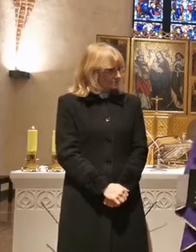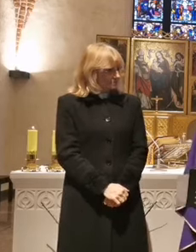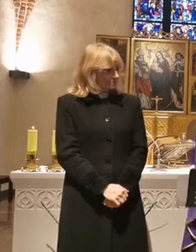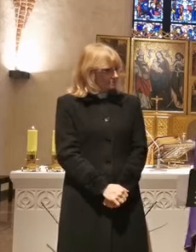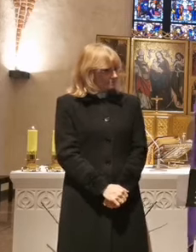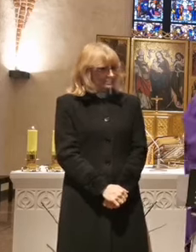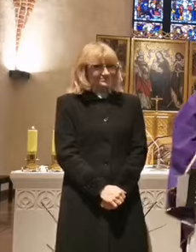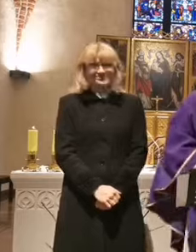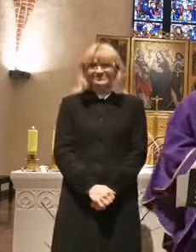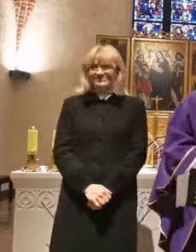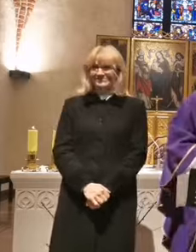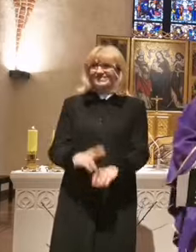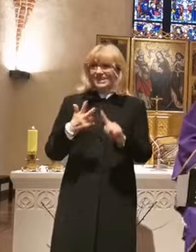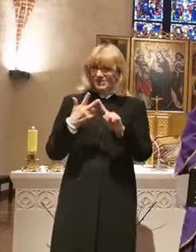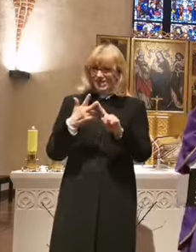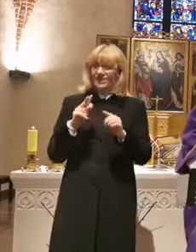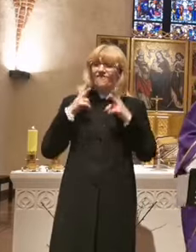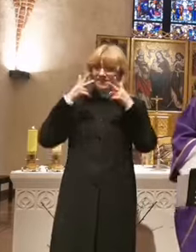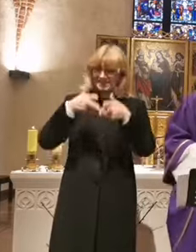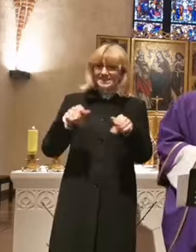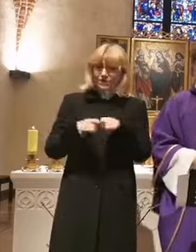tua visita.